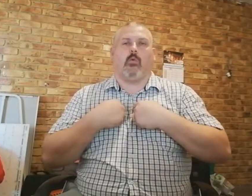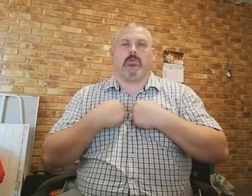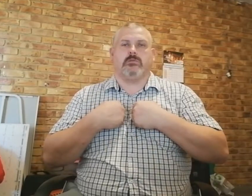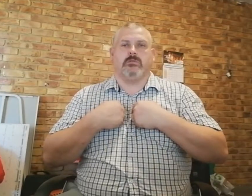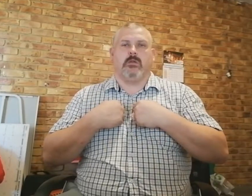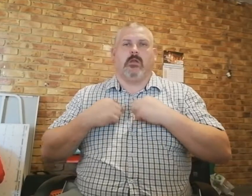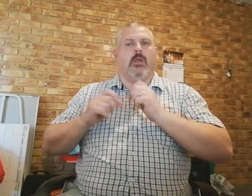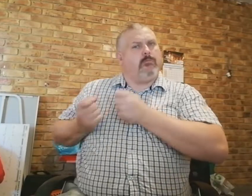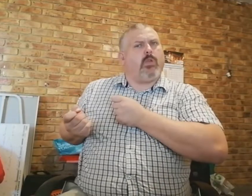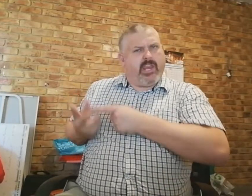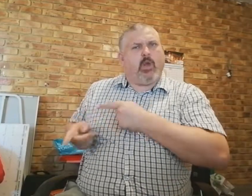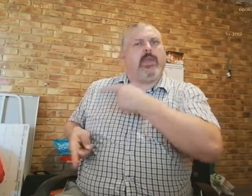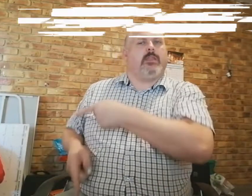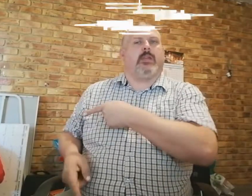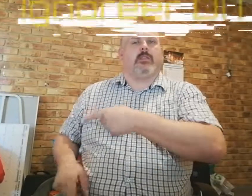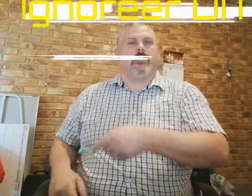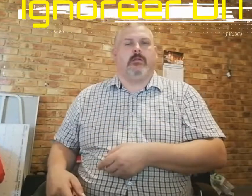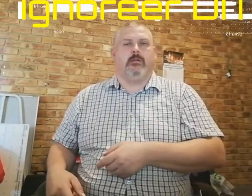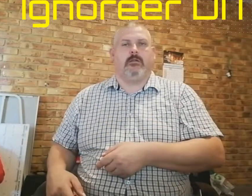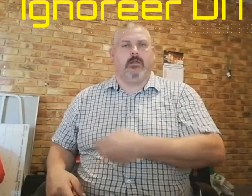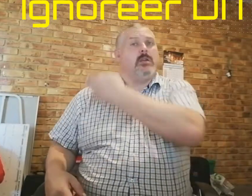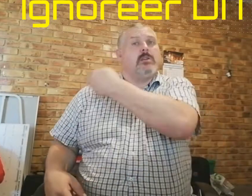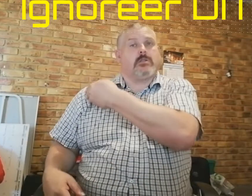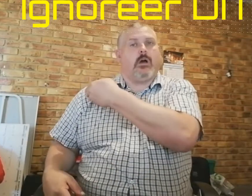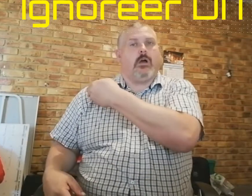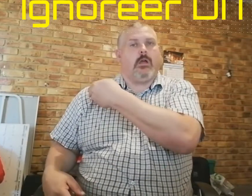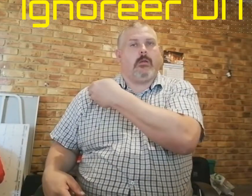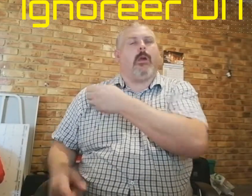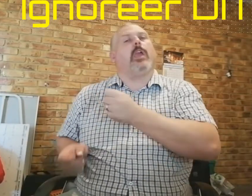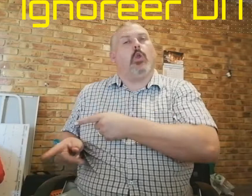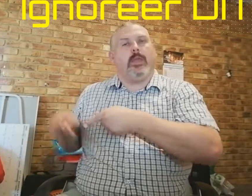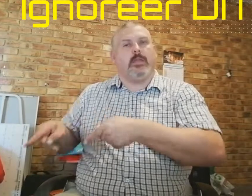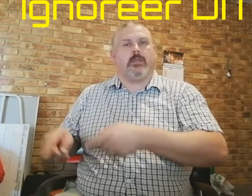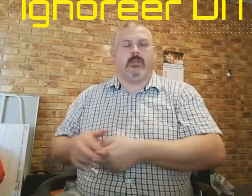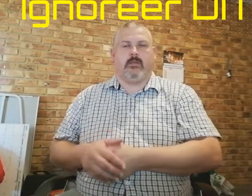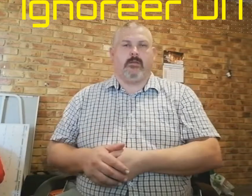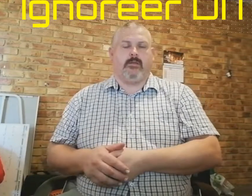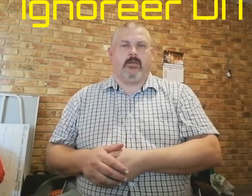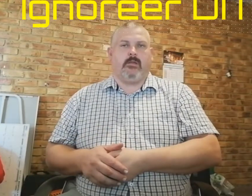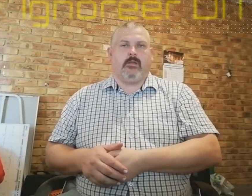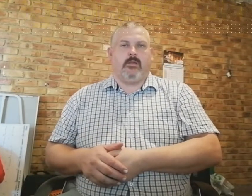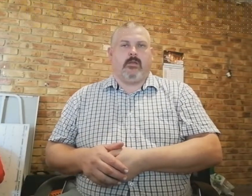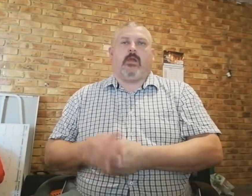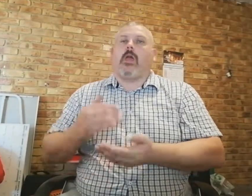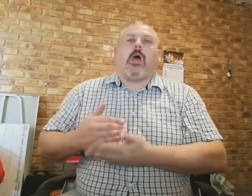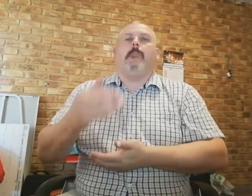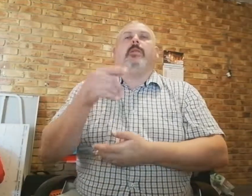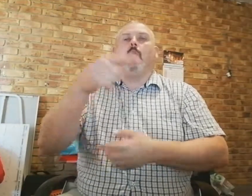ons. Het is oor heer dit. Is daar, maar ek door heer dit. Gaan met jou